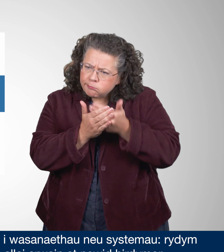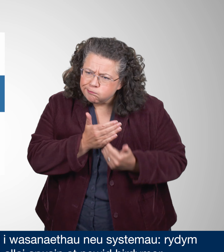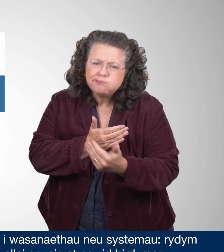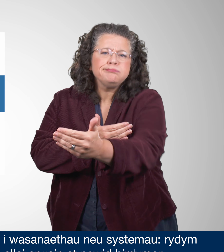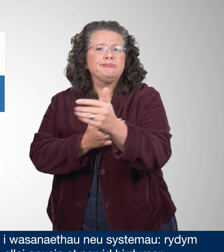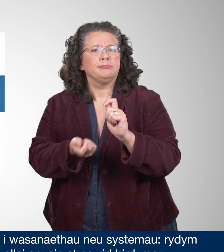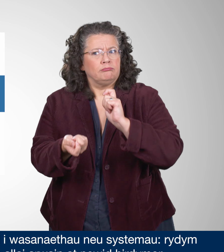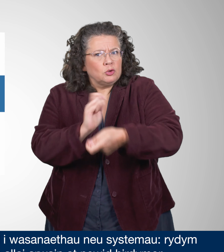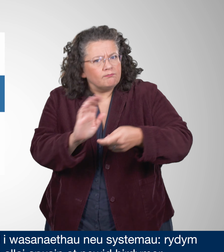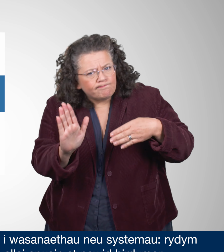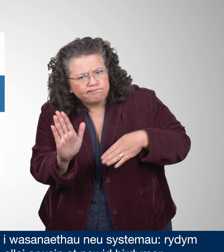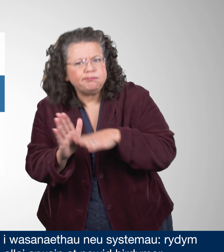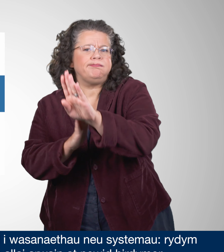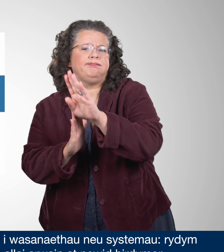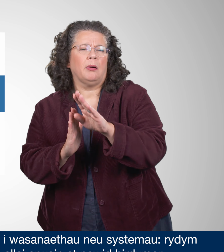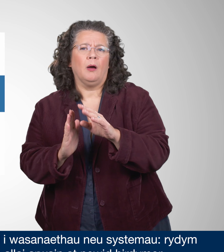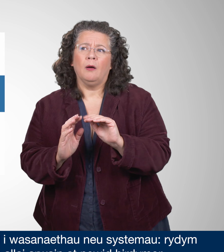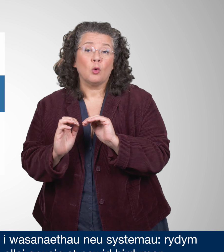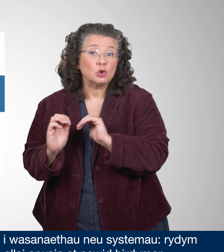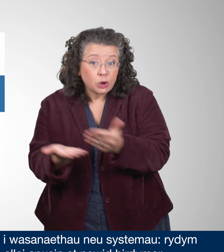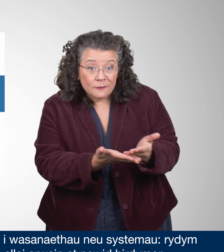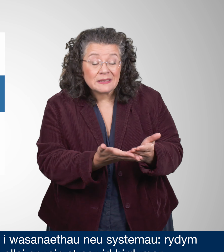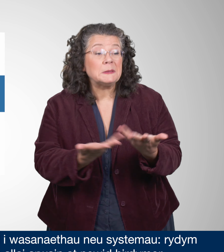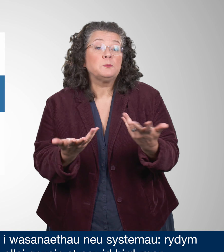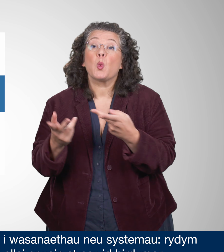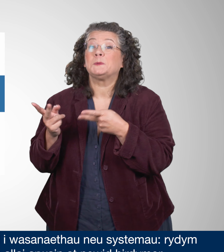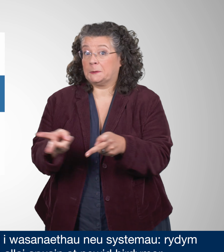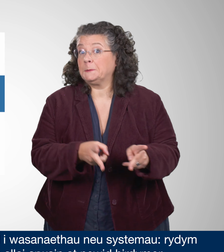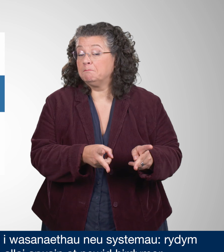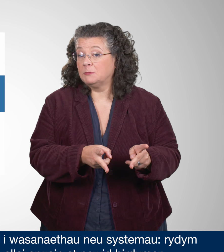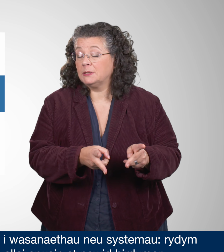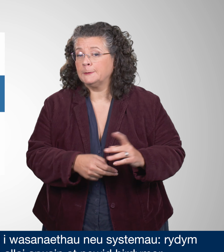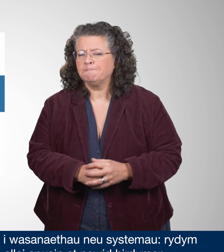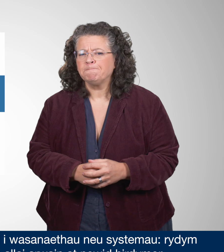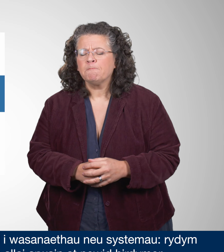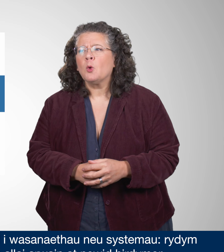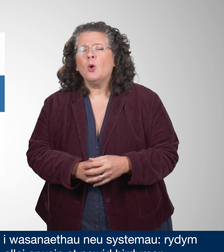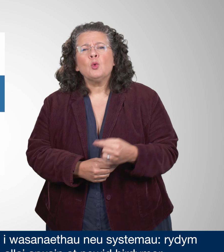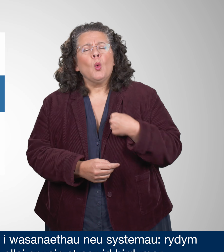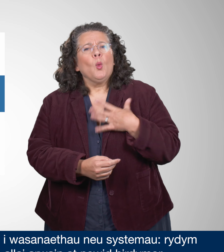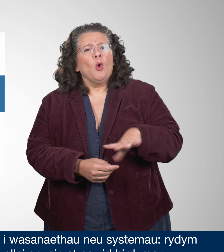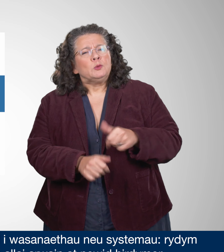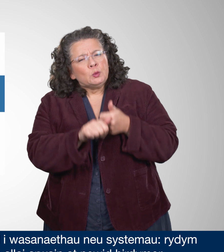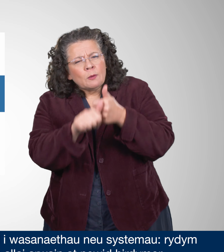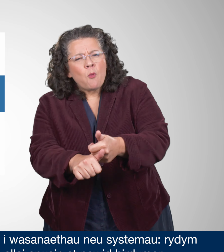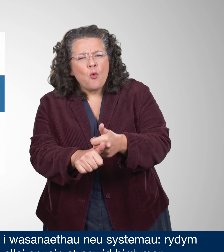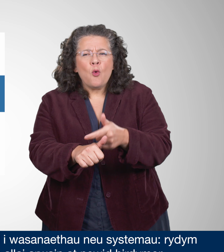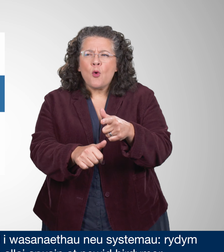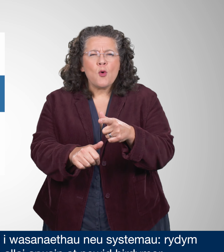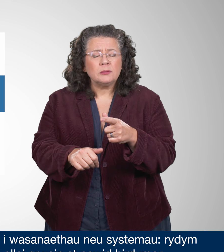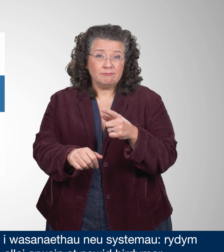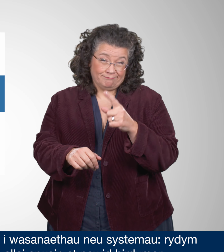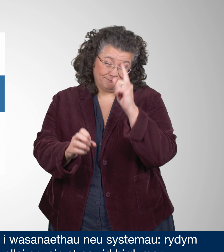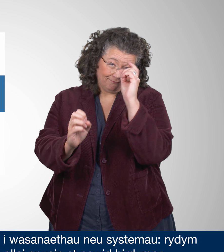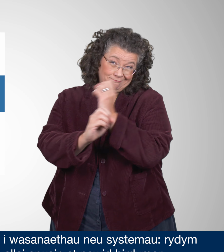neu systemau. Rydym am gefnogi prosiectau uchelgeisiol a allai arwain